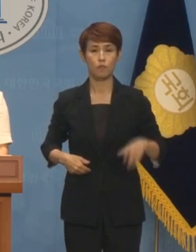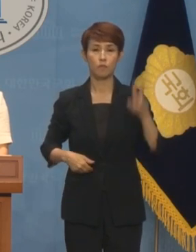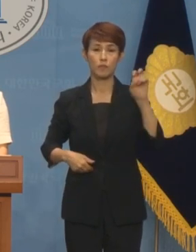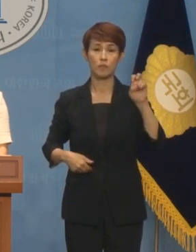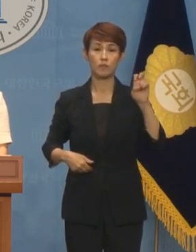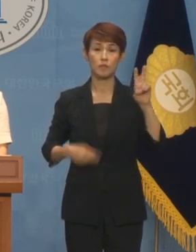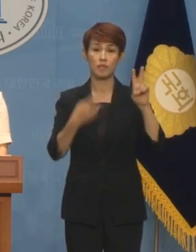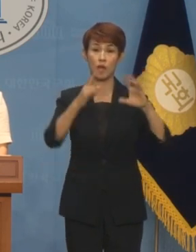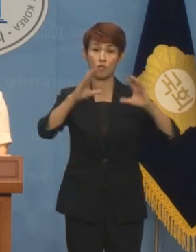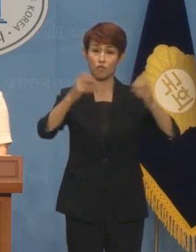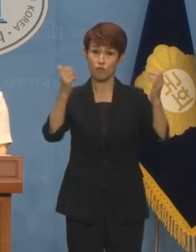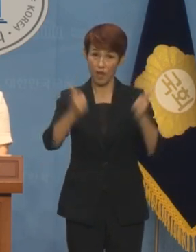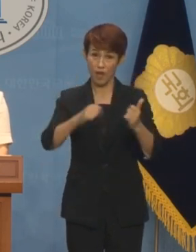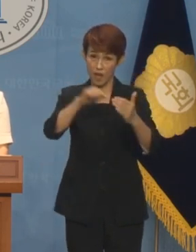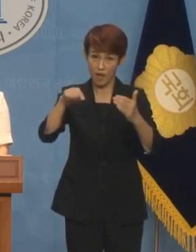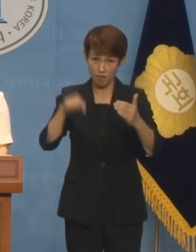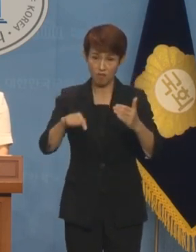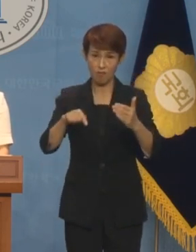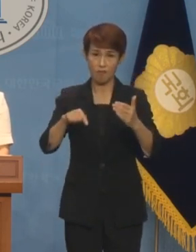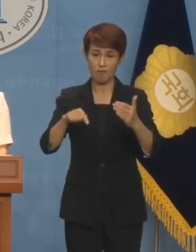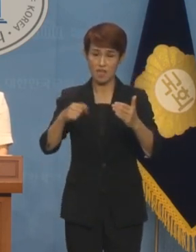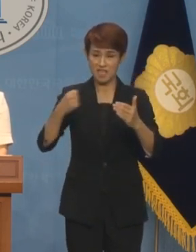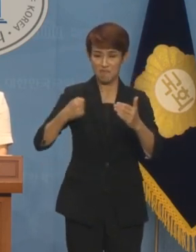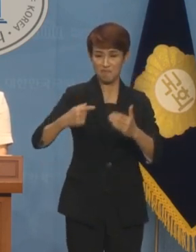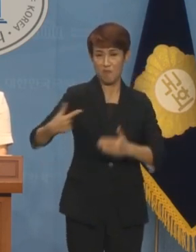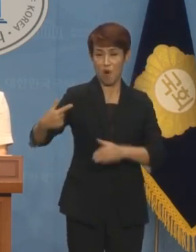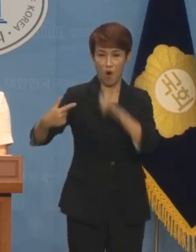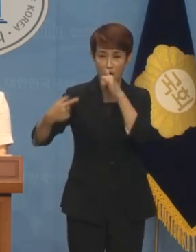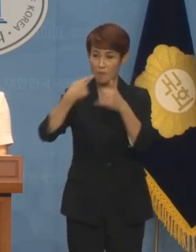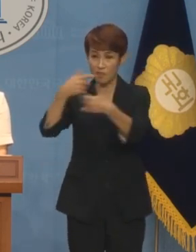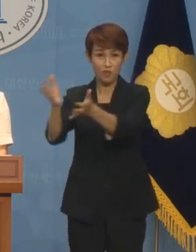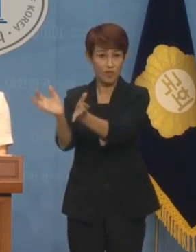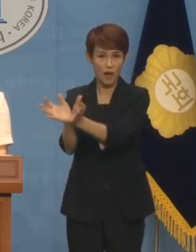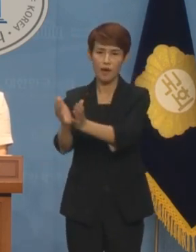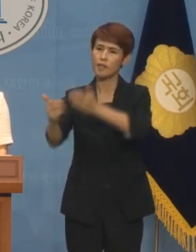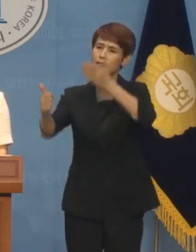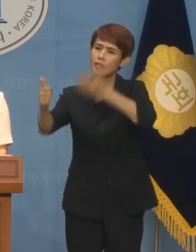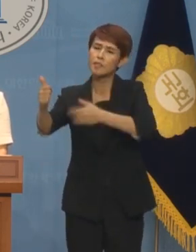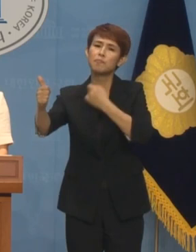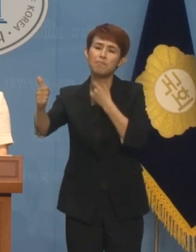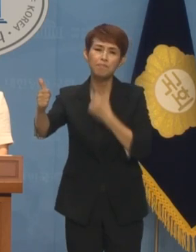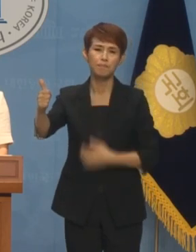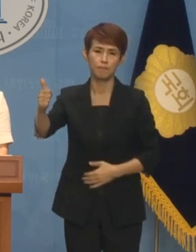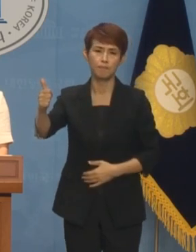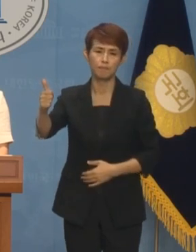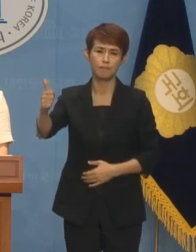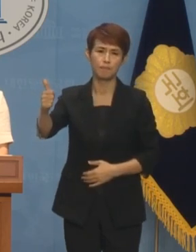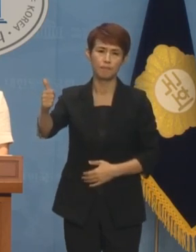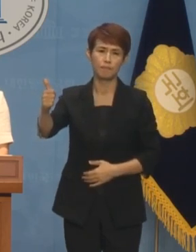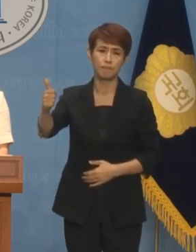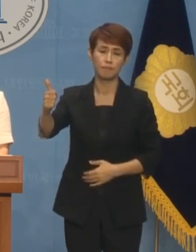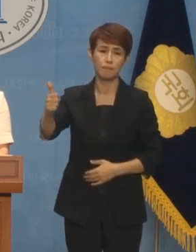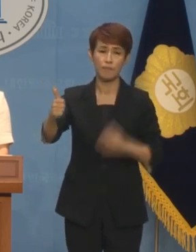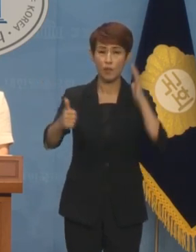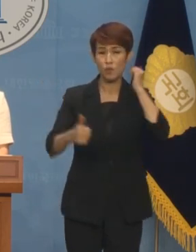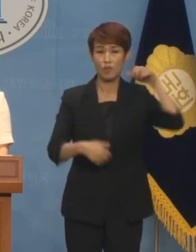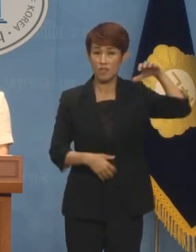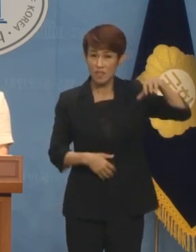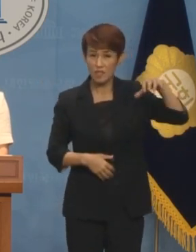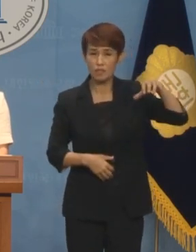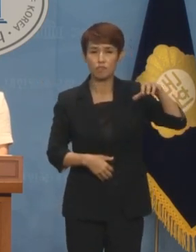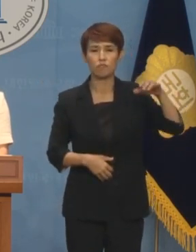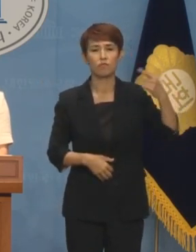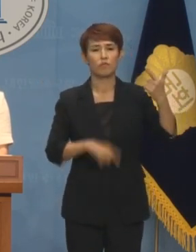국회 절대 과반 의석을 확보한 더불어민주당에게 당부의 말씀을 드립니다. 대통령실이